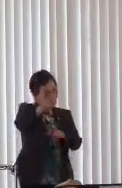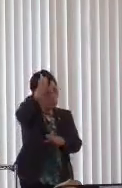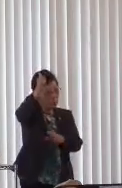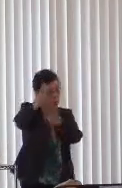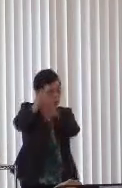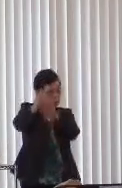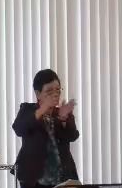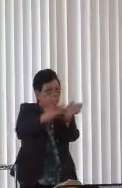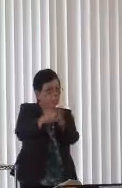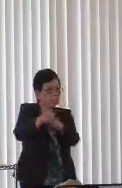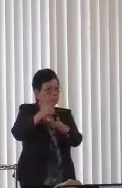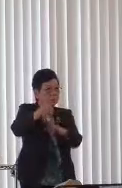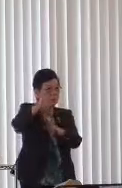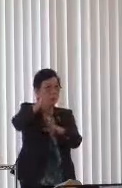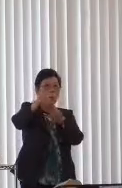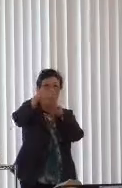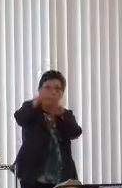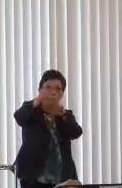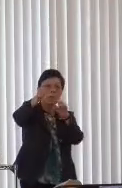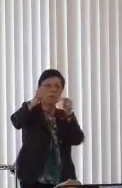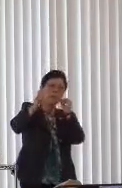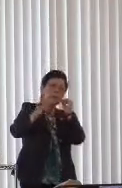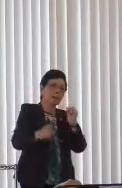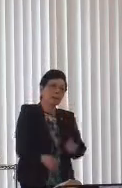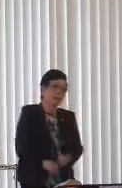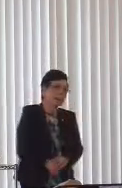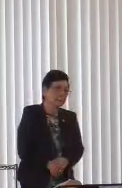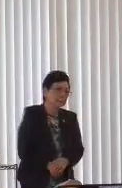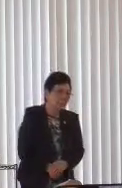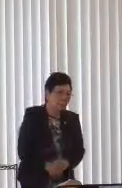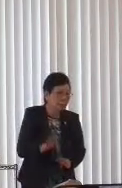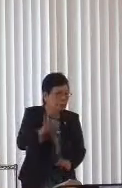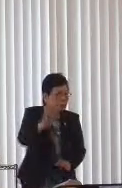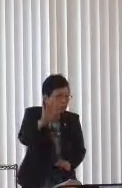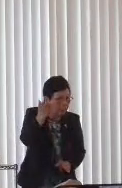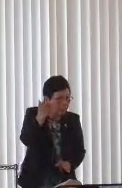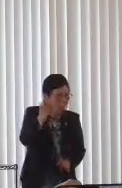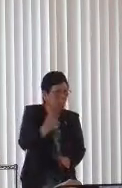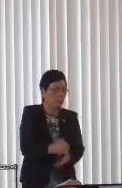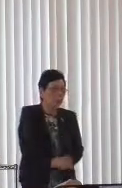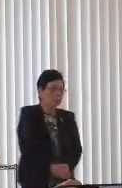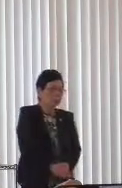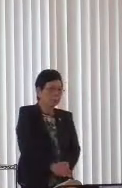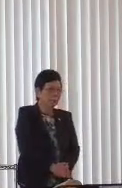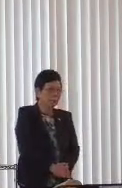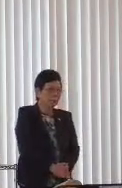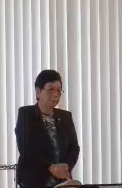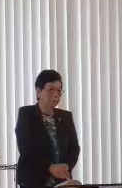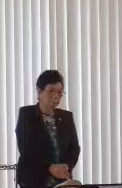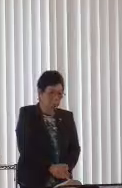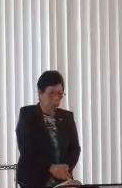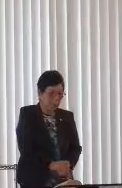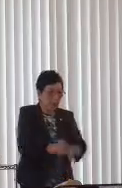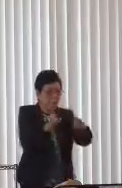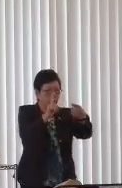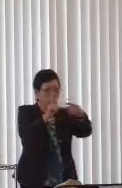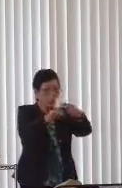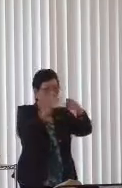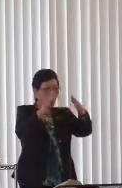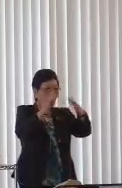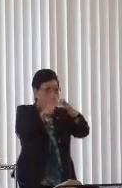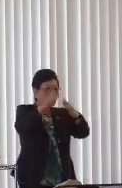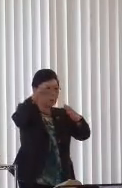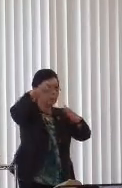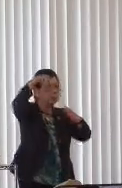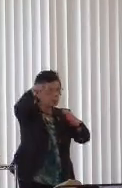エス様も目に見ることはできません。しかし、教会という